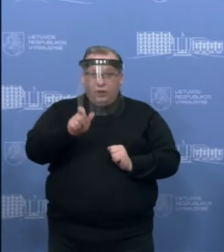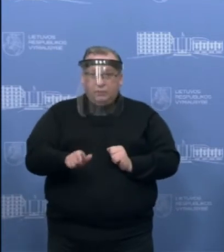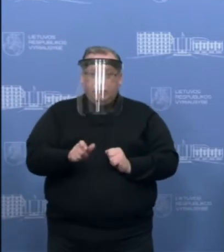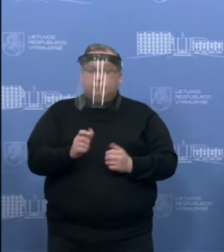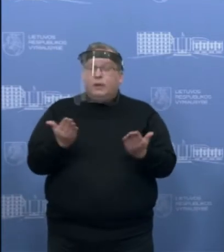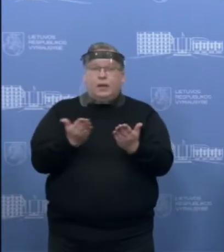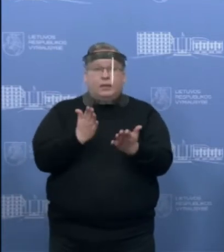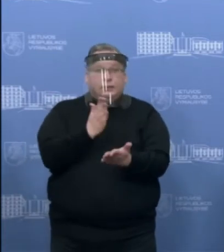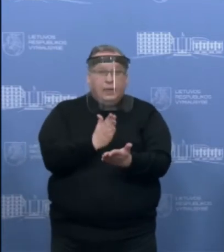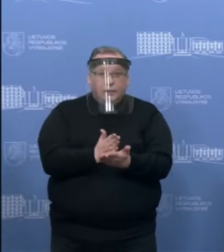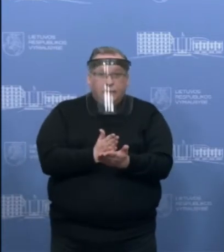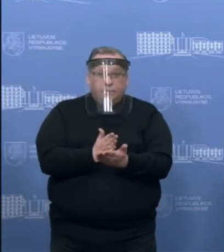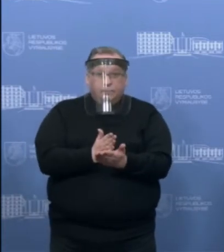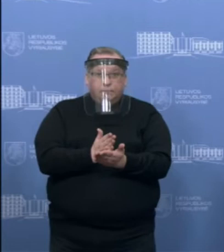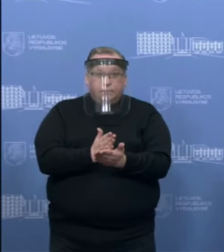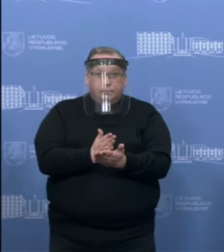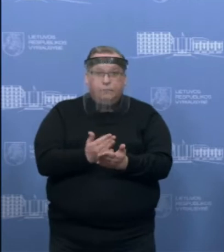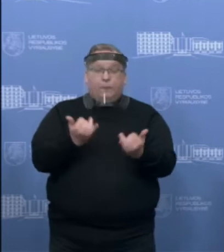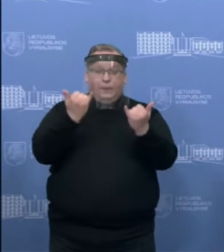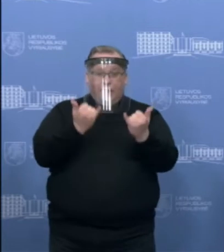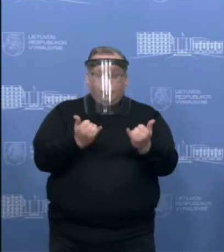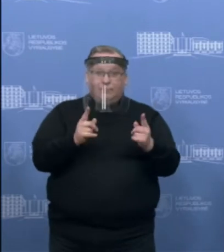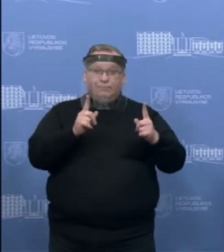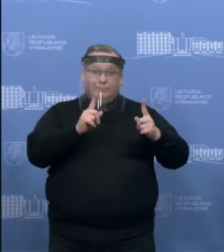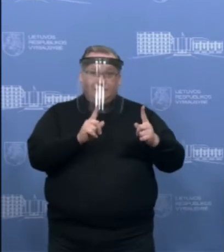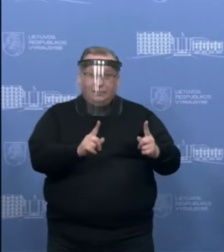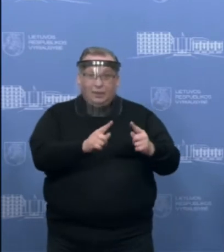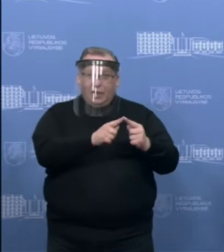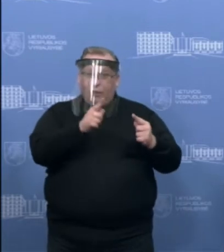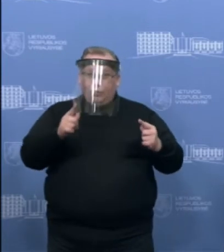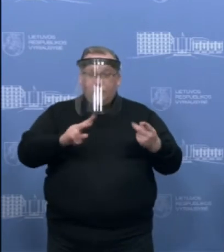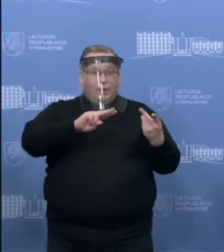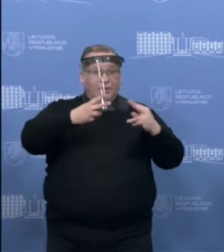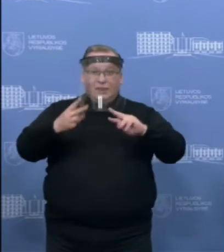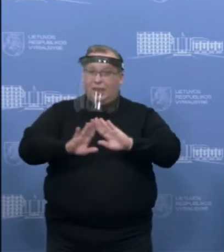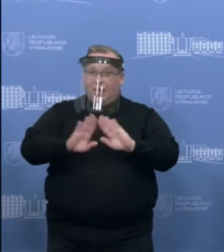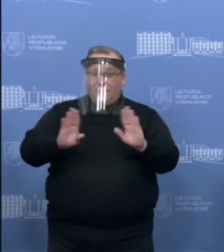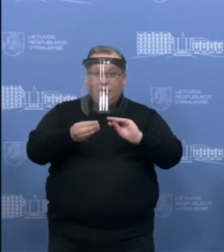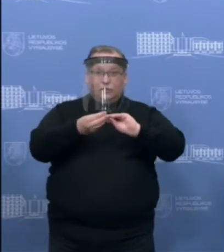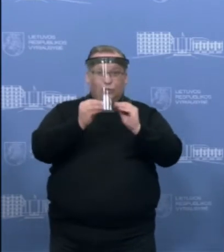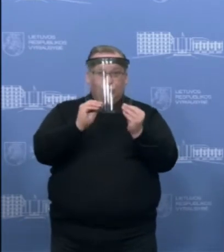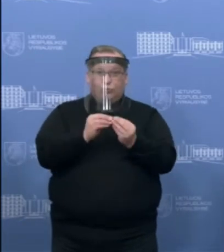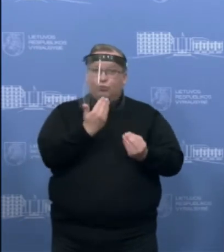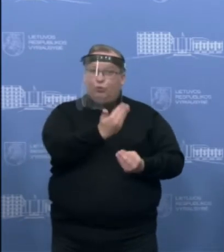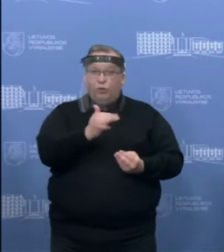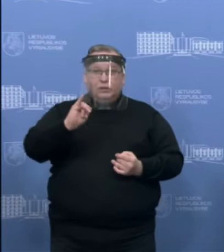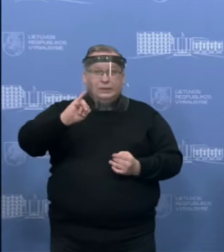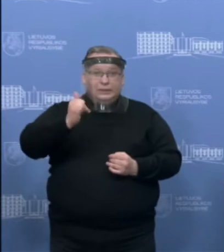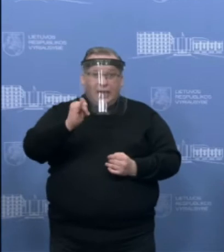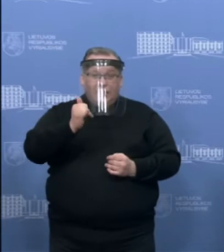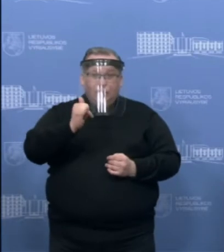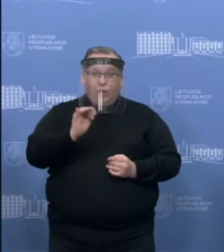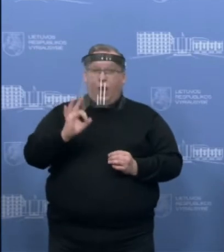Ką jis reiškia? Jis reiškia, kad šiuo moratoriumu įsipareigojimą nekeičiant nei sutarties sąlygų,